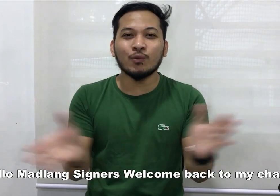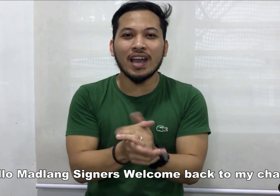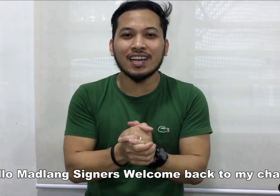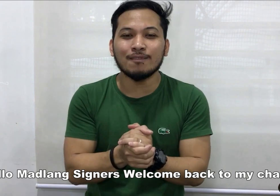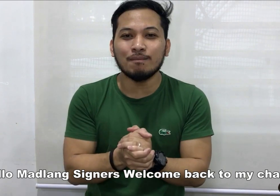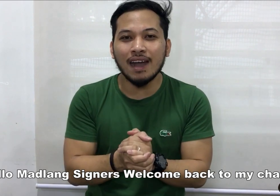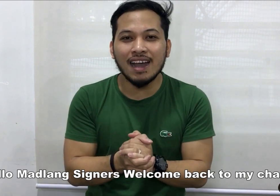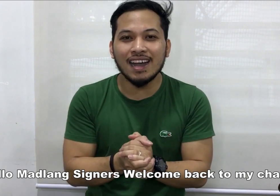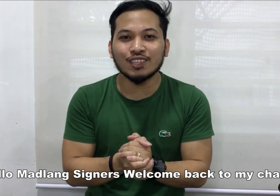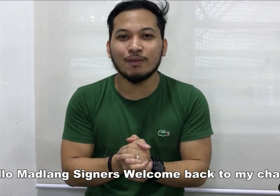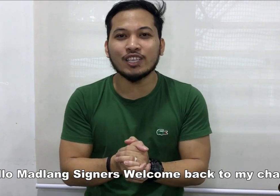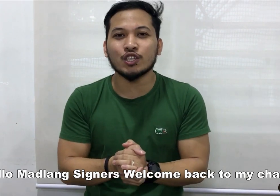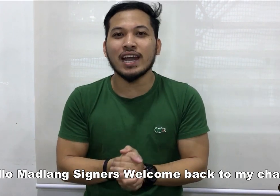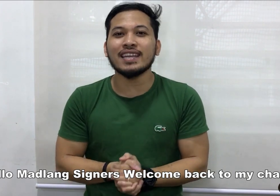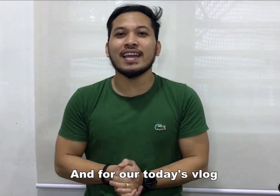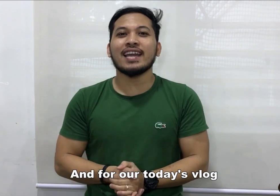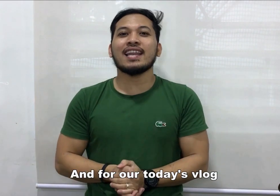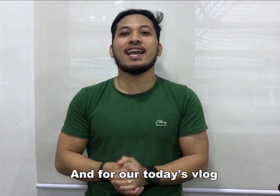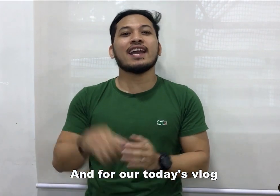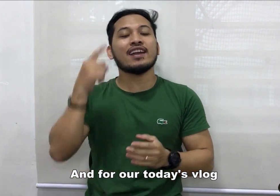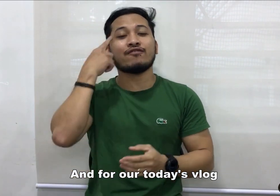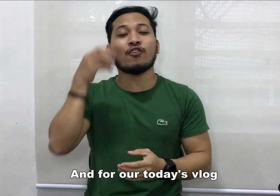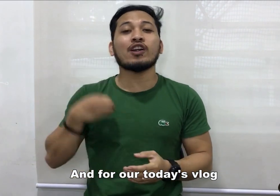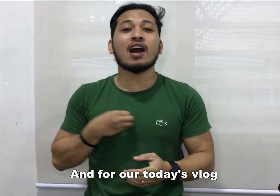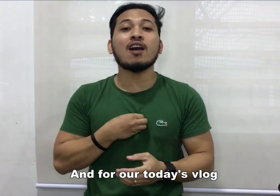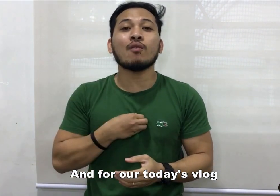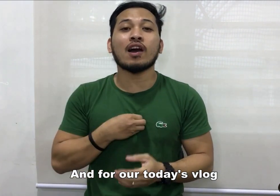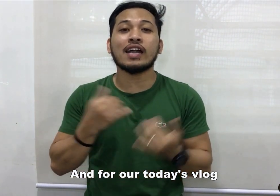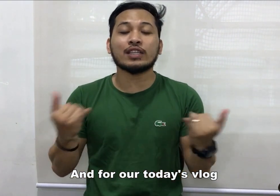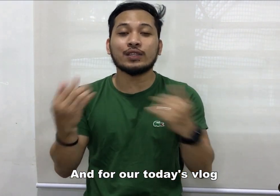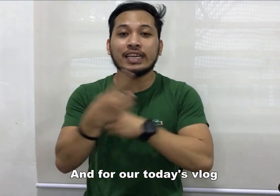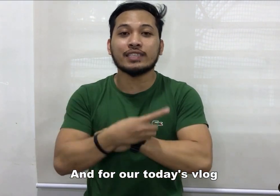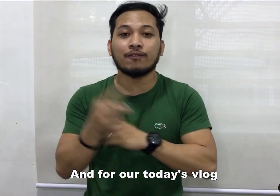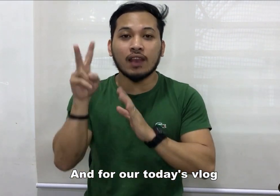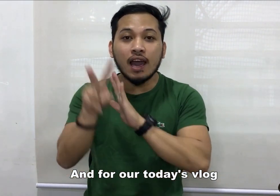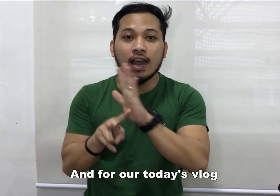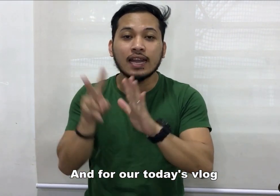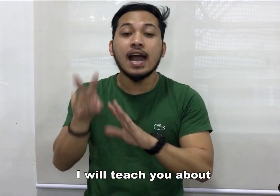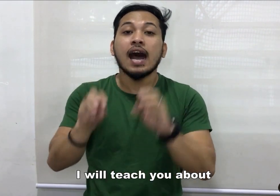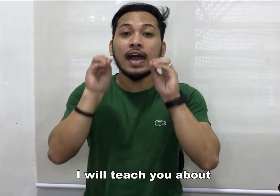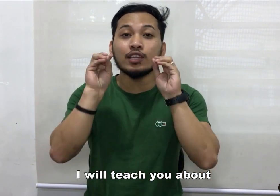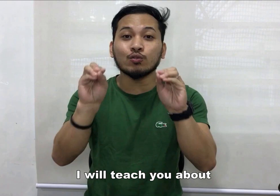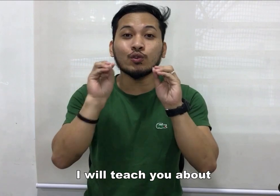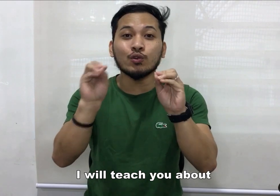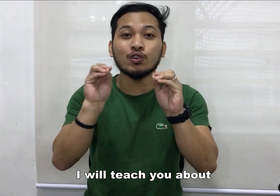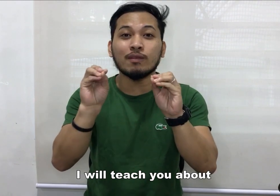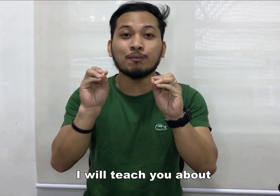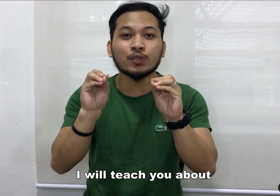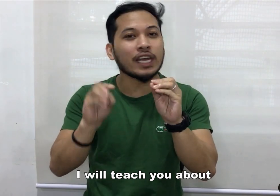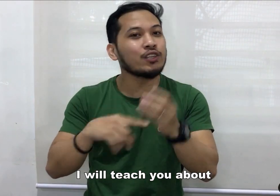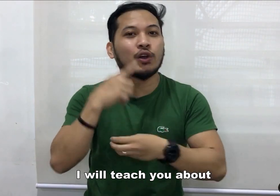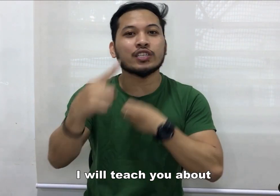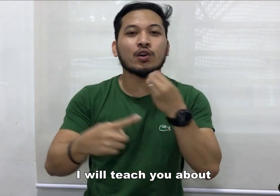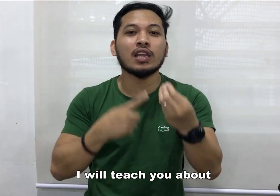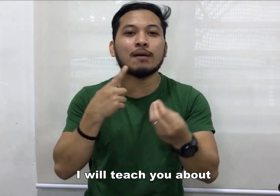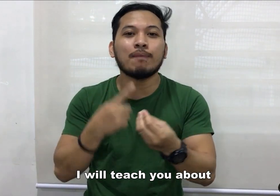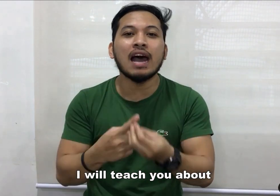Signers! Welcome back to my channel. And for our today's vlog, ang ituturo ko naman po sa inyo, it's all